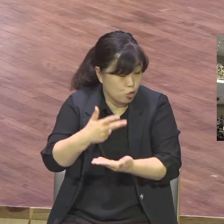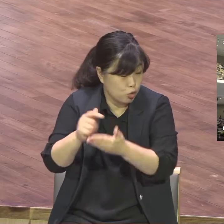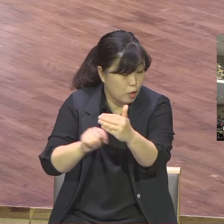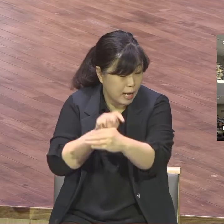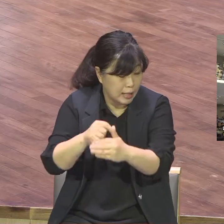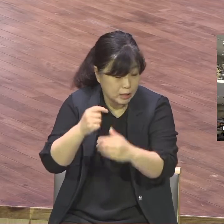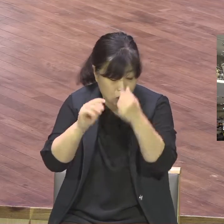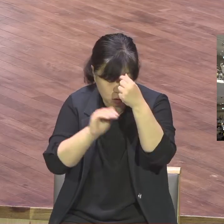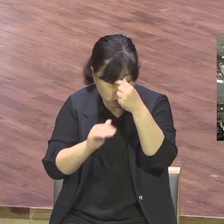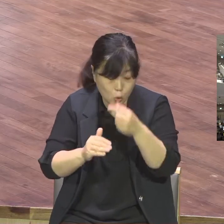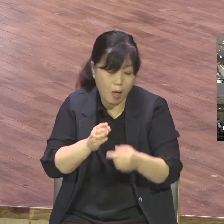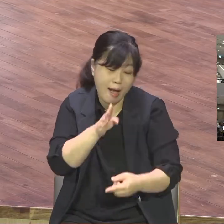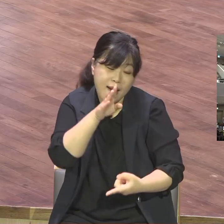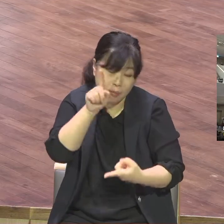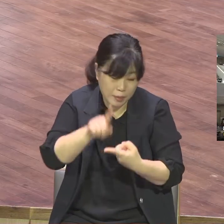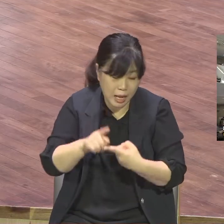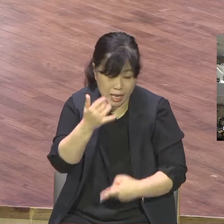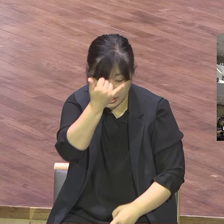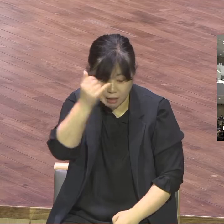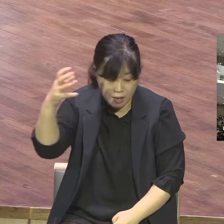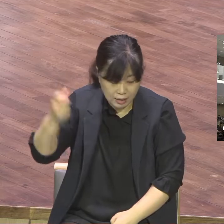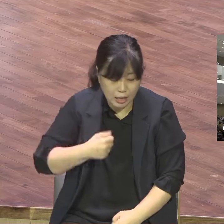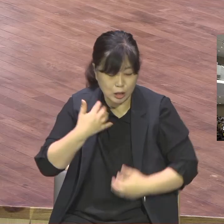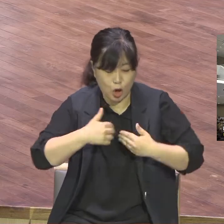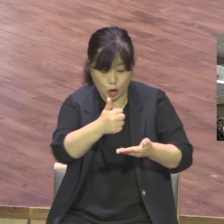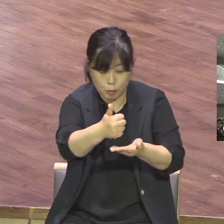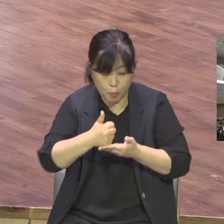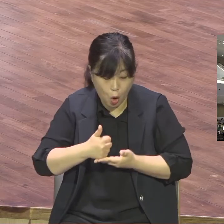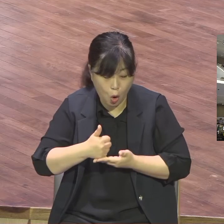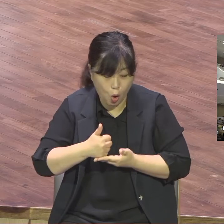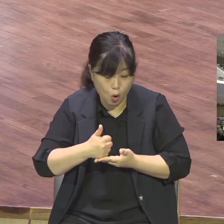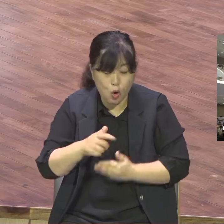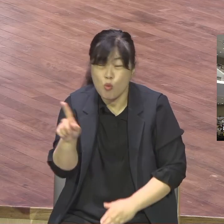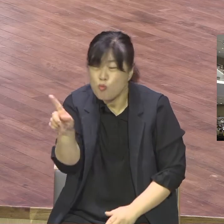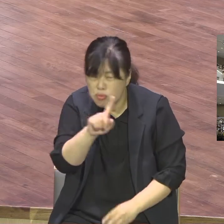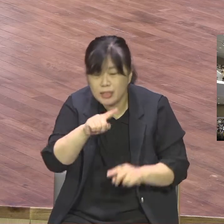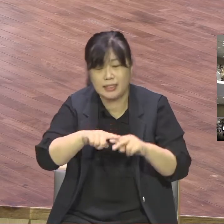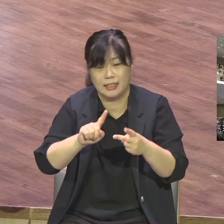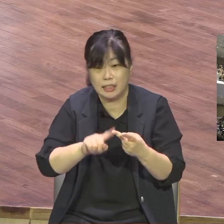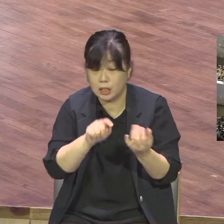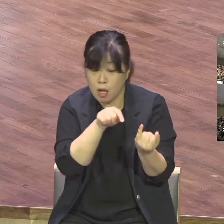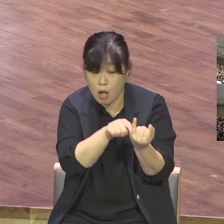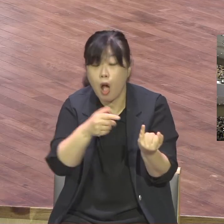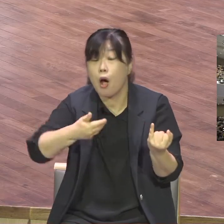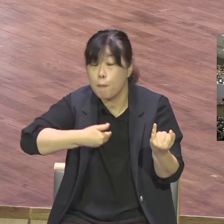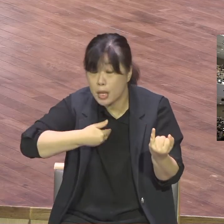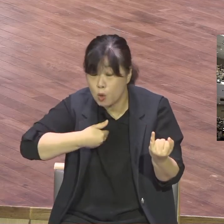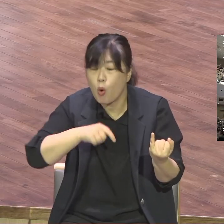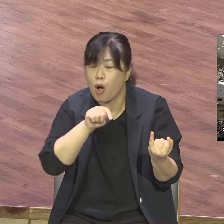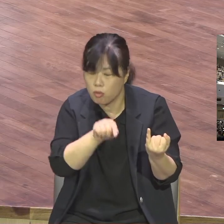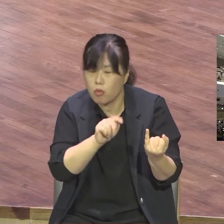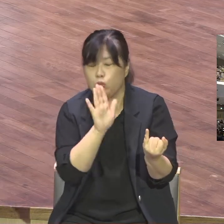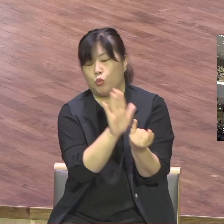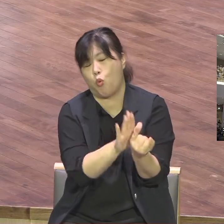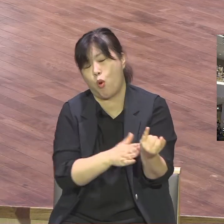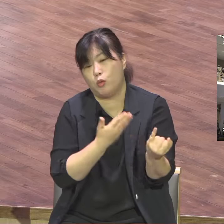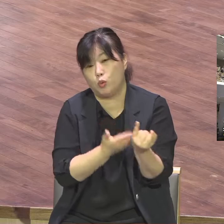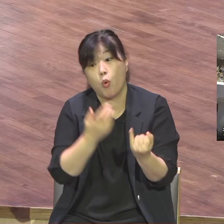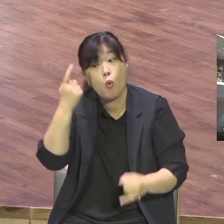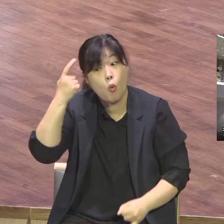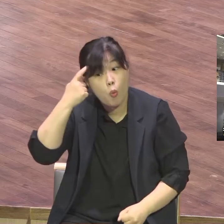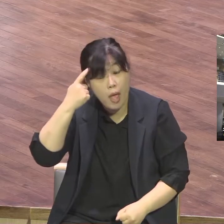성도들의 합당한 예절로 그들을 영접하고 그를 영접하고 무엇이든지 그에게 소용되는 바를 도와줄지니